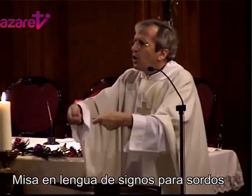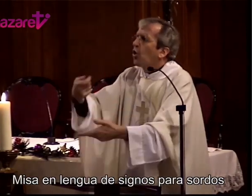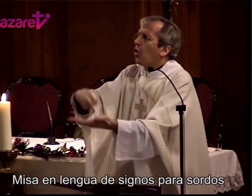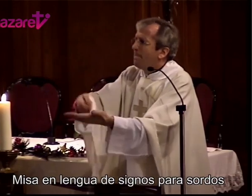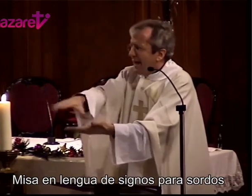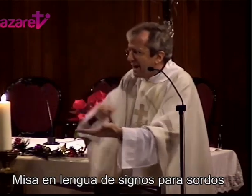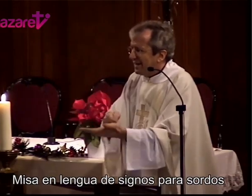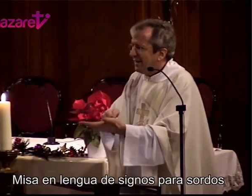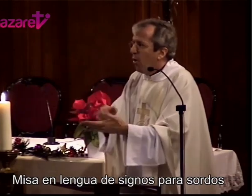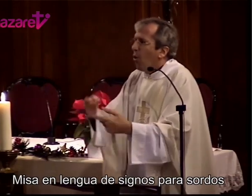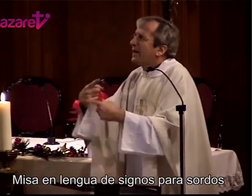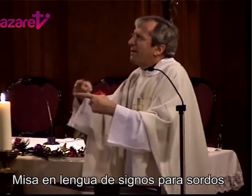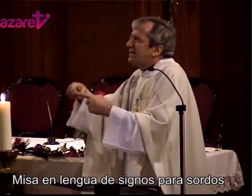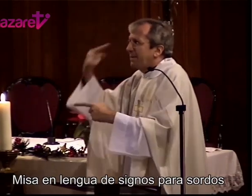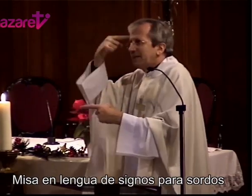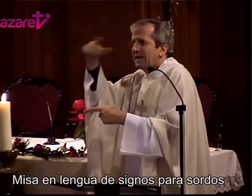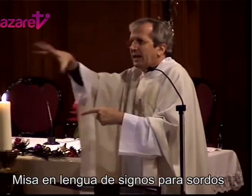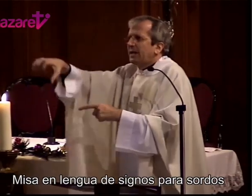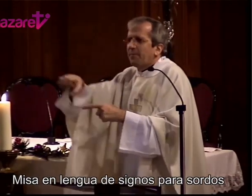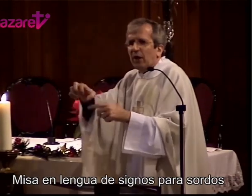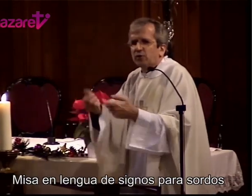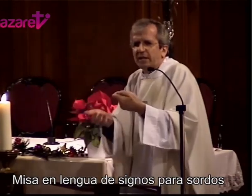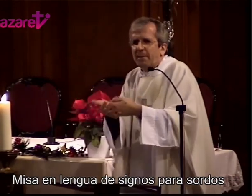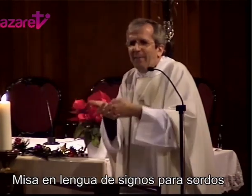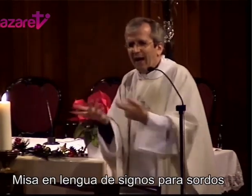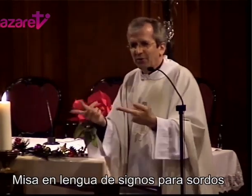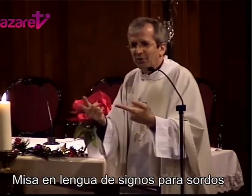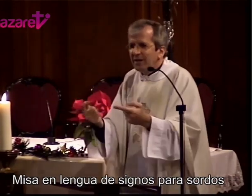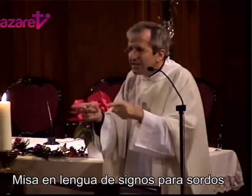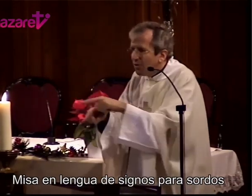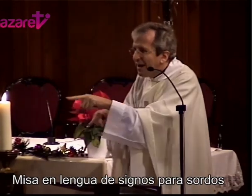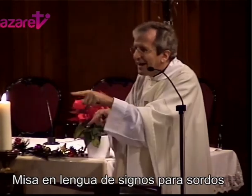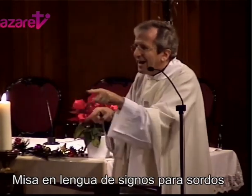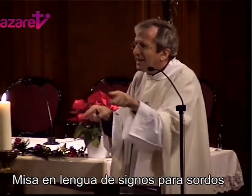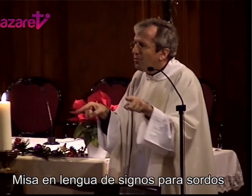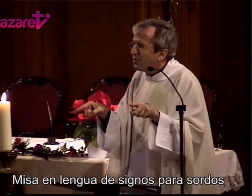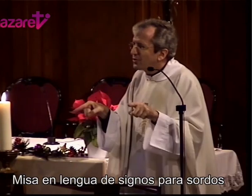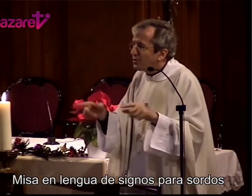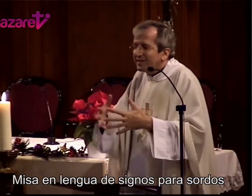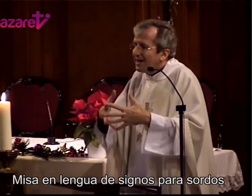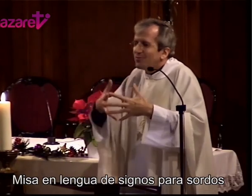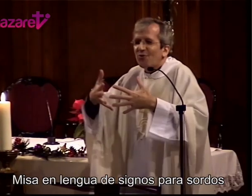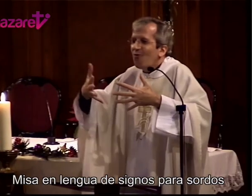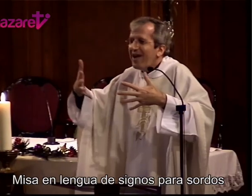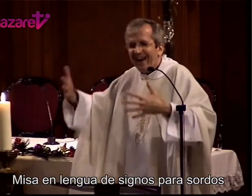comprar o en qué vas a pensar qué voy a conseguir pagando, sino cada uno de nosotros tenemos una